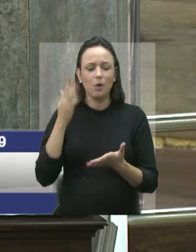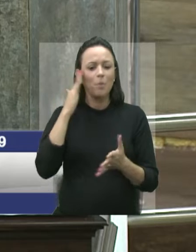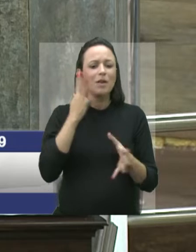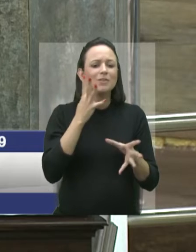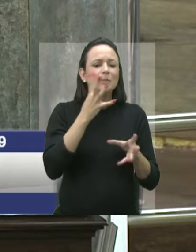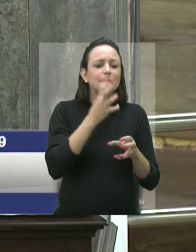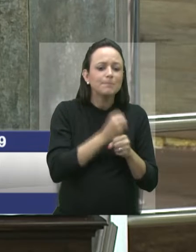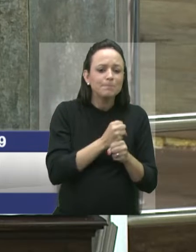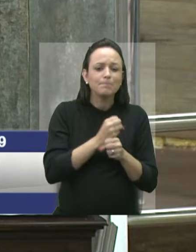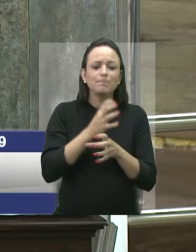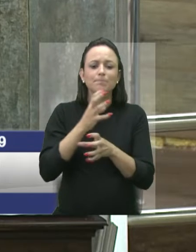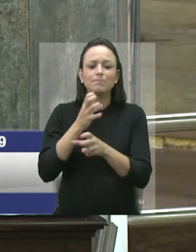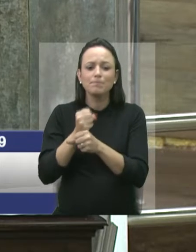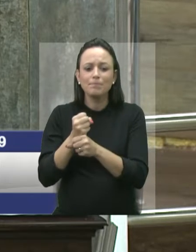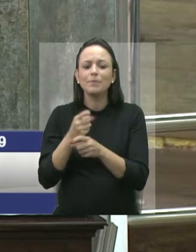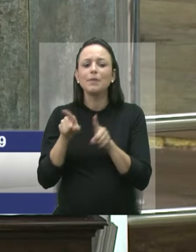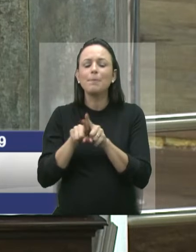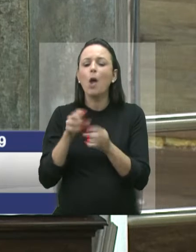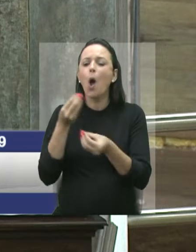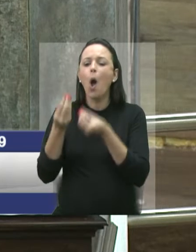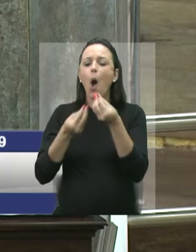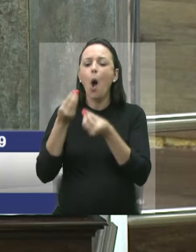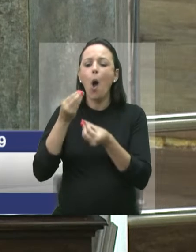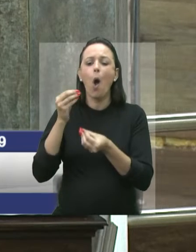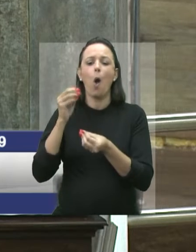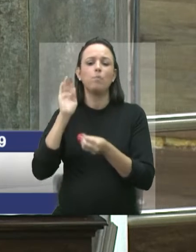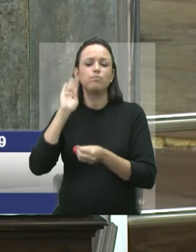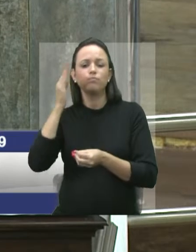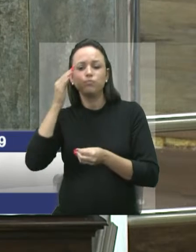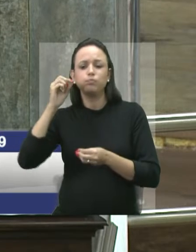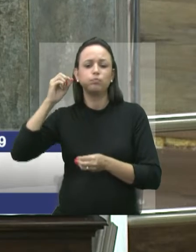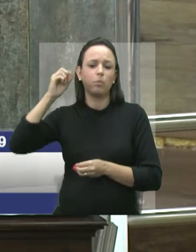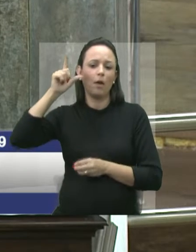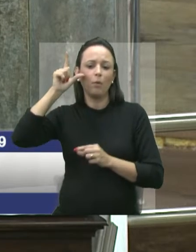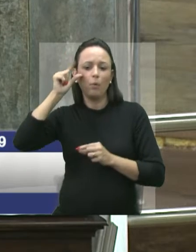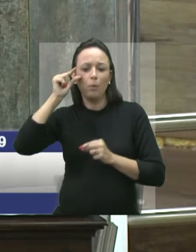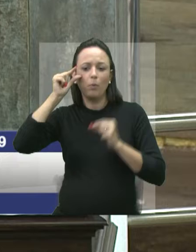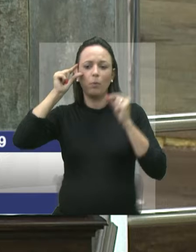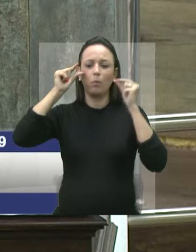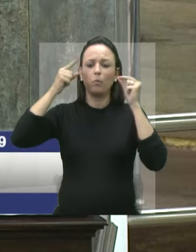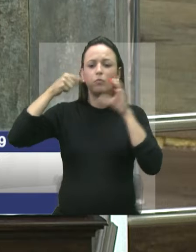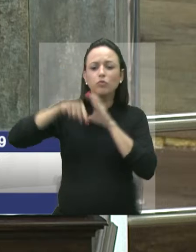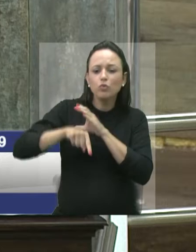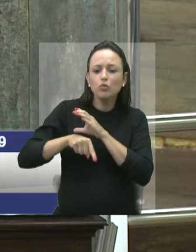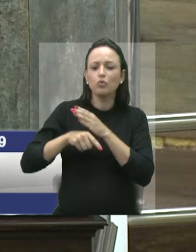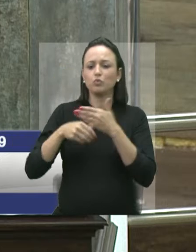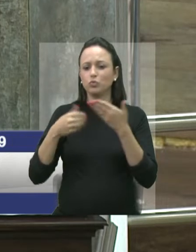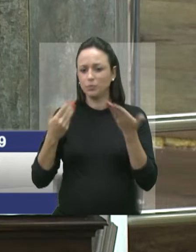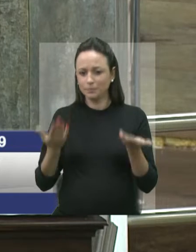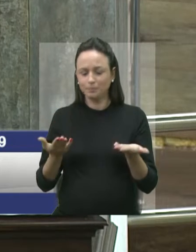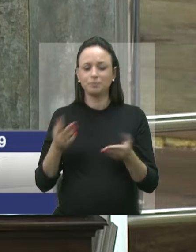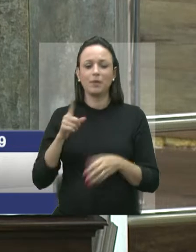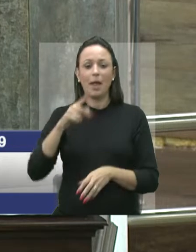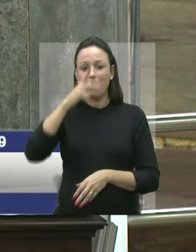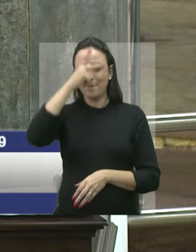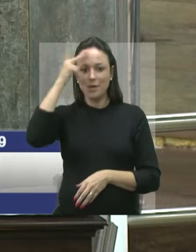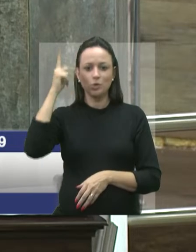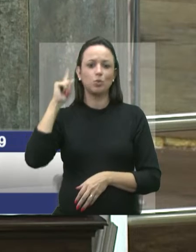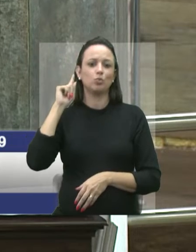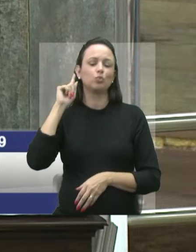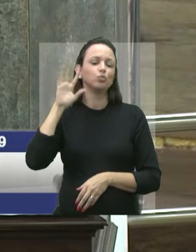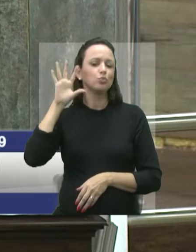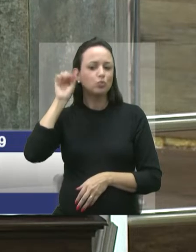quantitativamente quanto qualitativamente. No caso das pessoas cegas e surdo-cegas, o